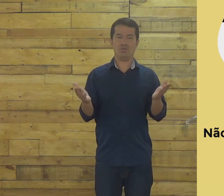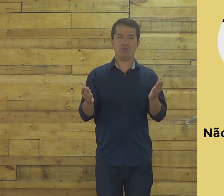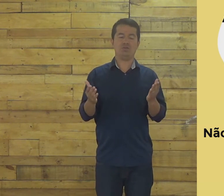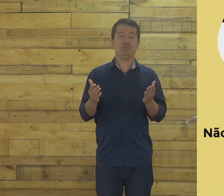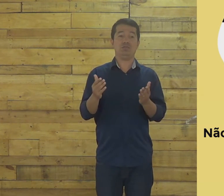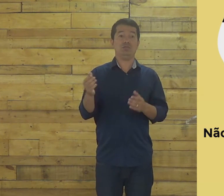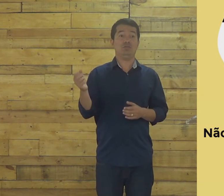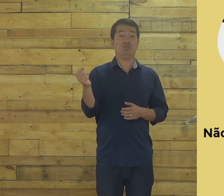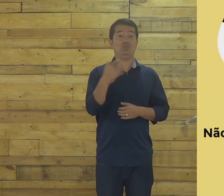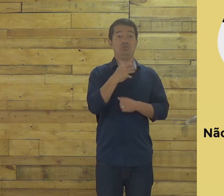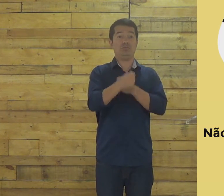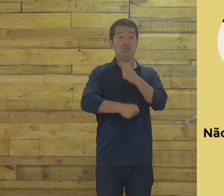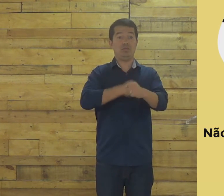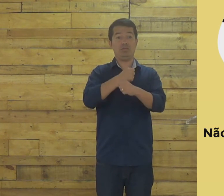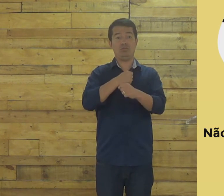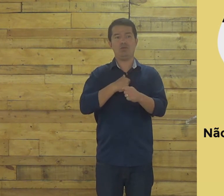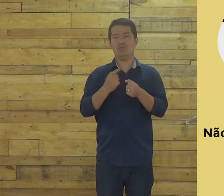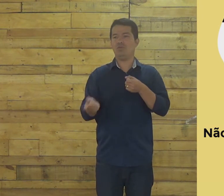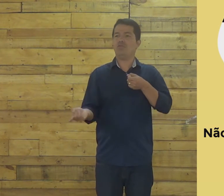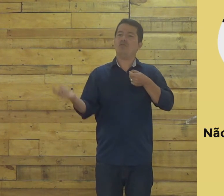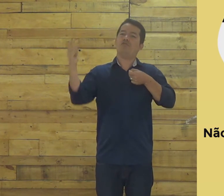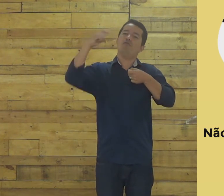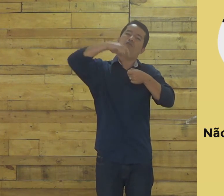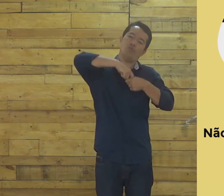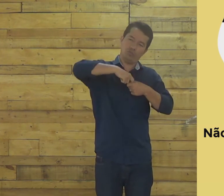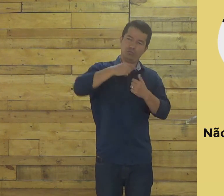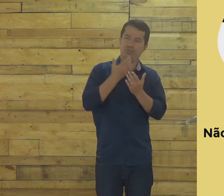Não sei se você sabe, mas